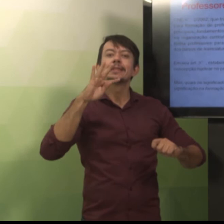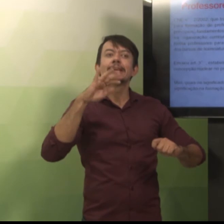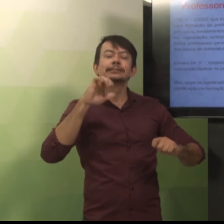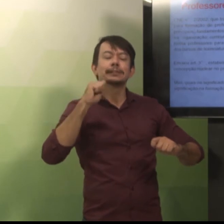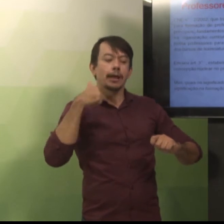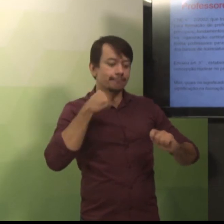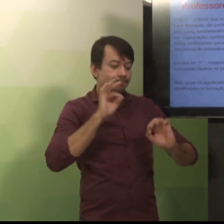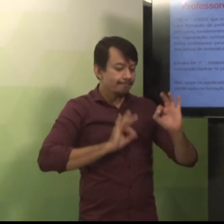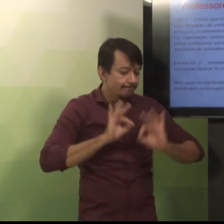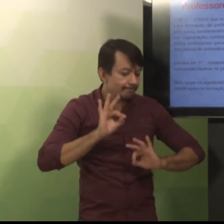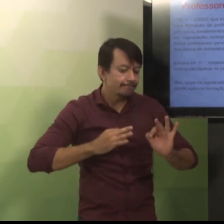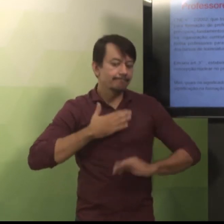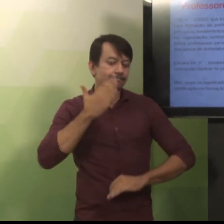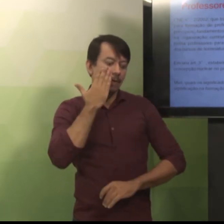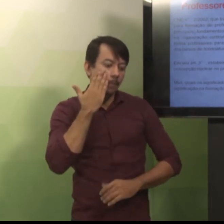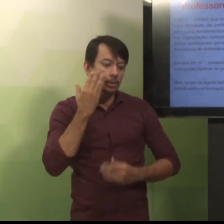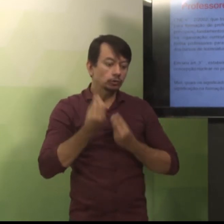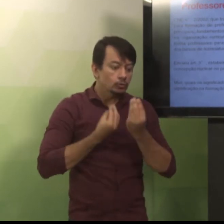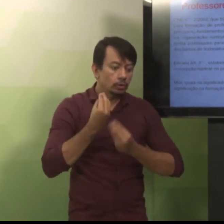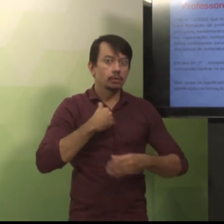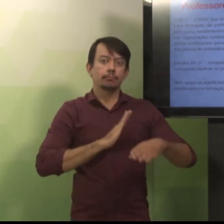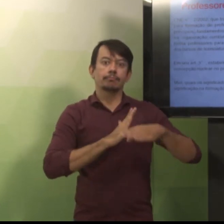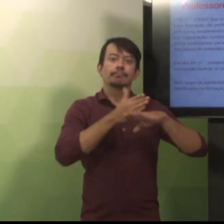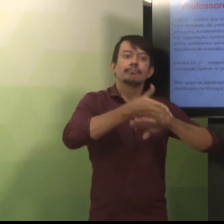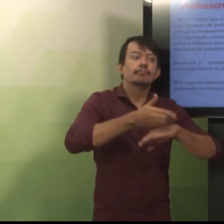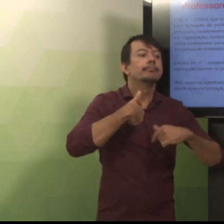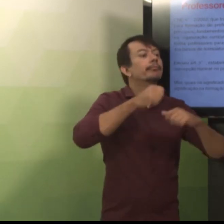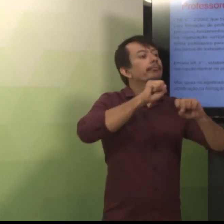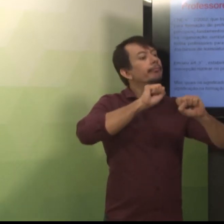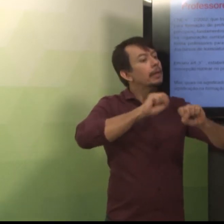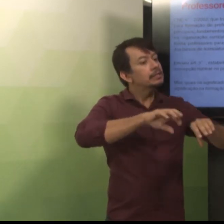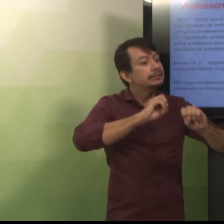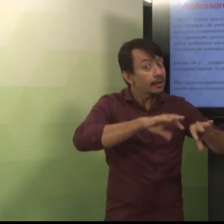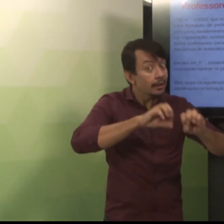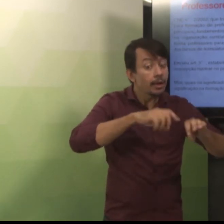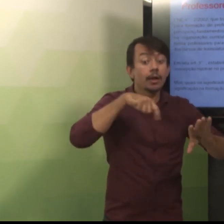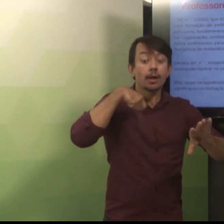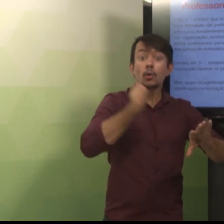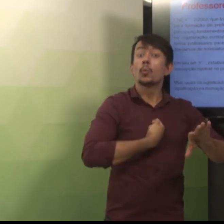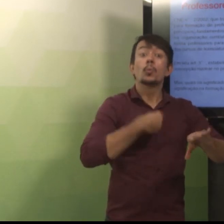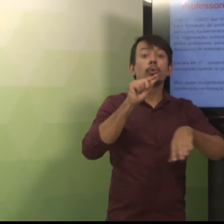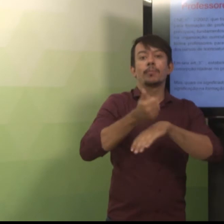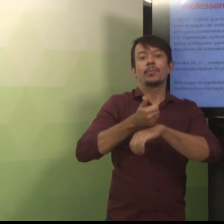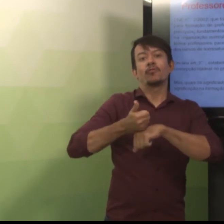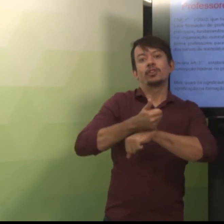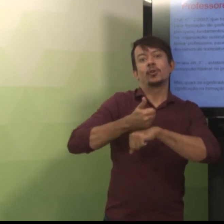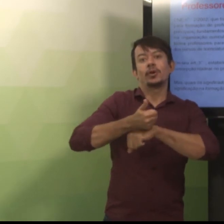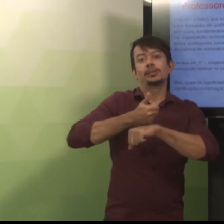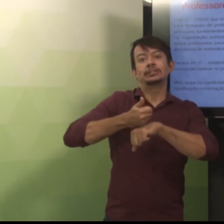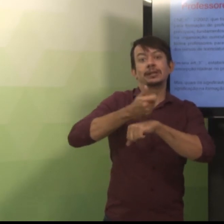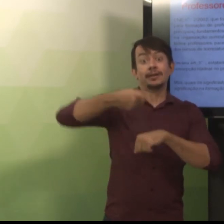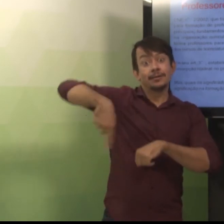onde você desenvolverá algumas competências. Então, você irá lá na escola